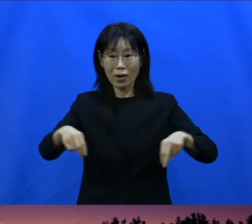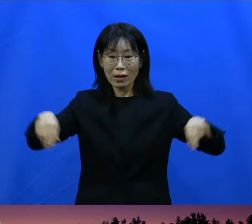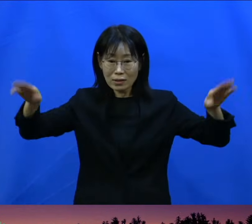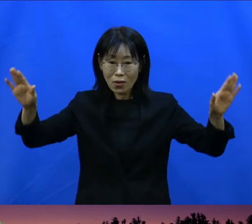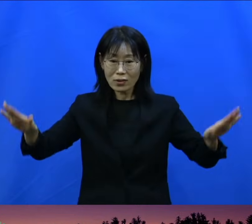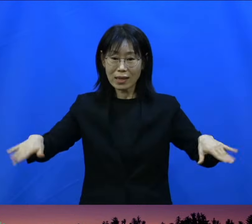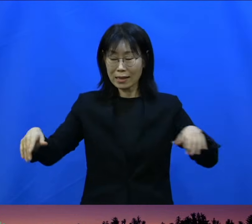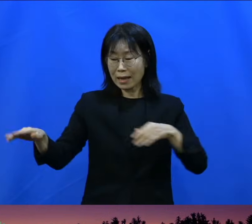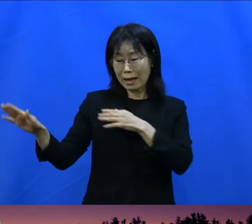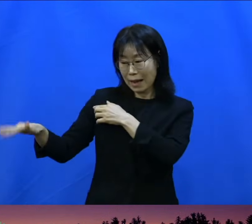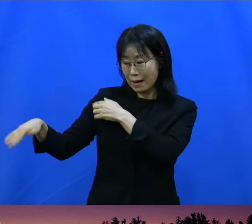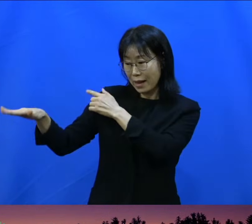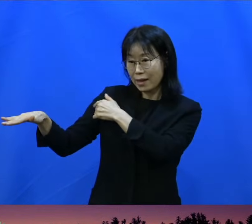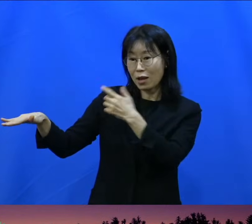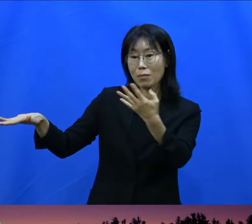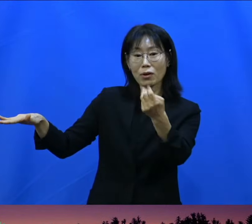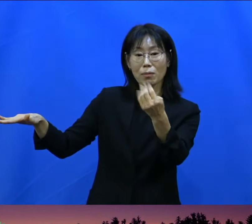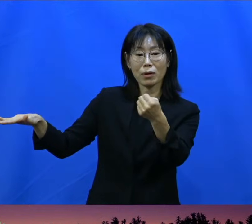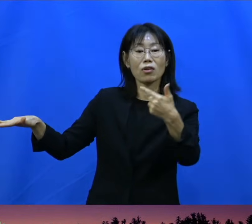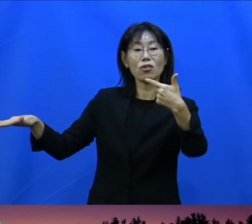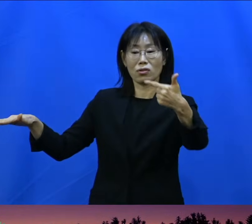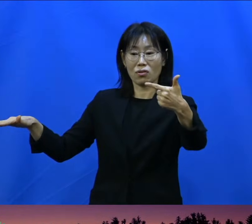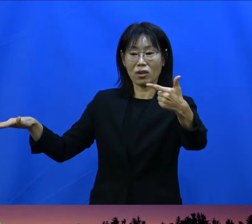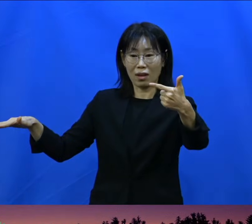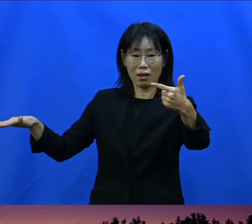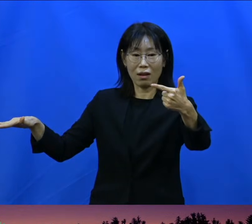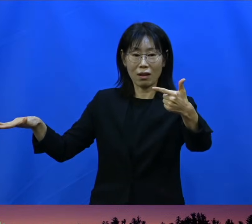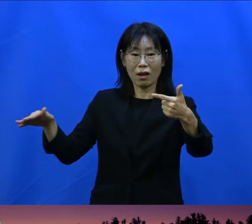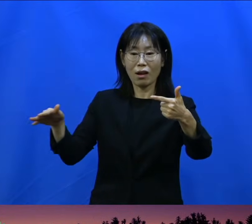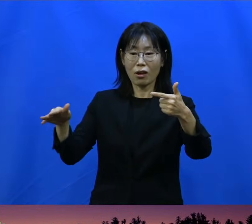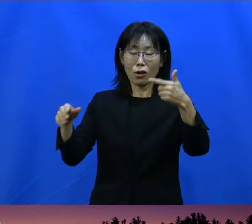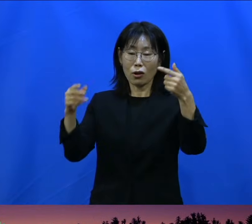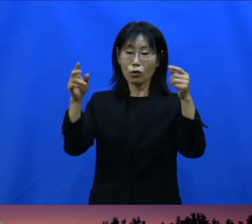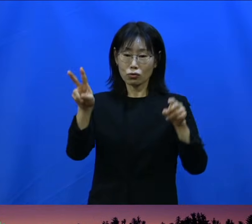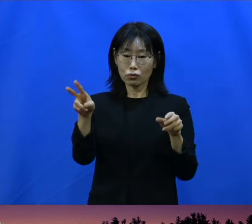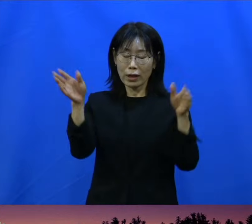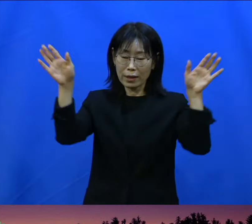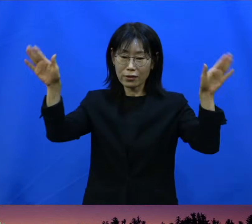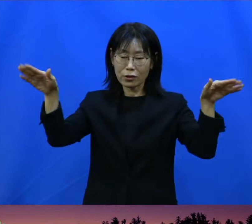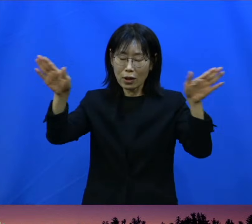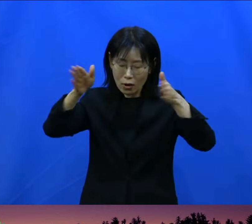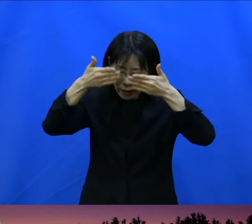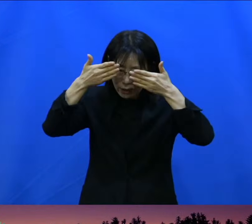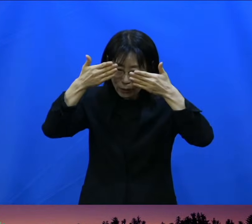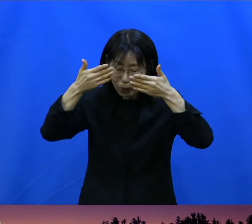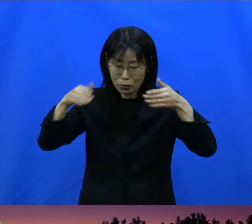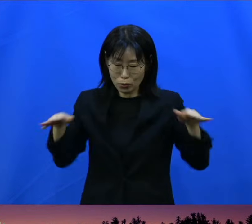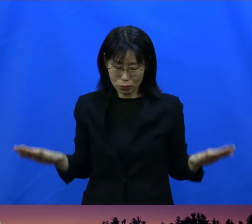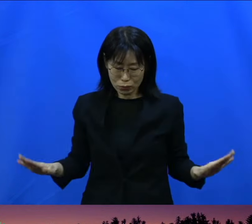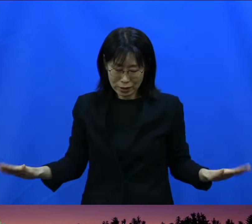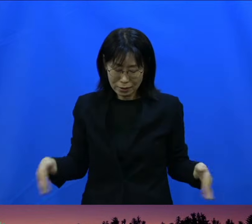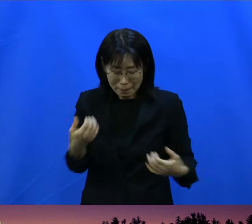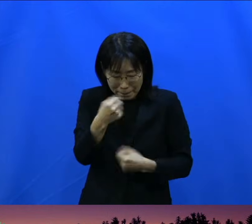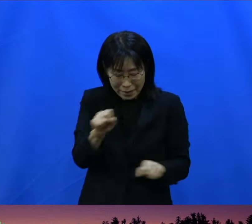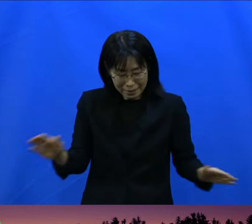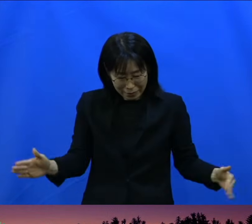있고, 하나는 둘은 얼굴을 가리고, 둘은 자기의 발을 가리고, 둘은 날고, 독특한 장면이죠.